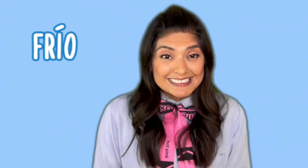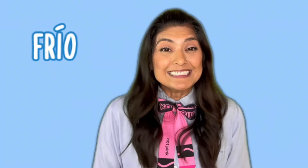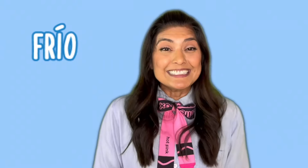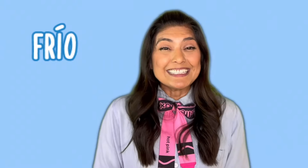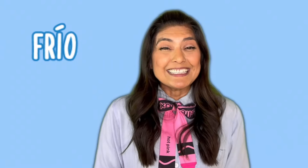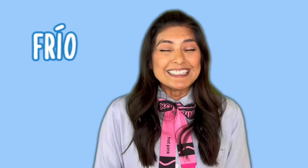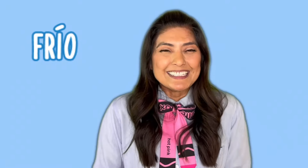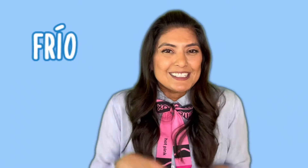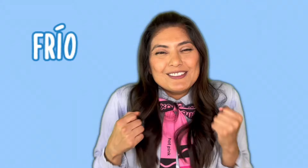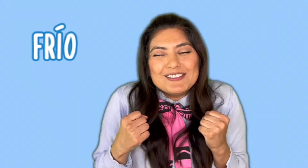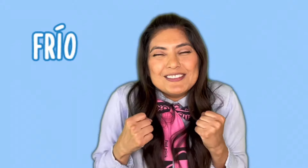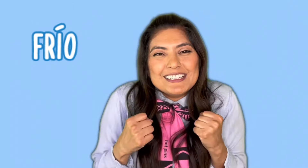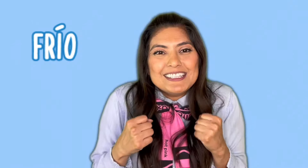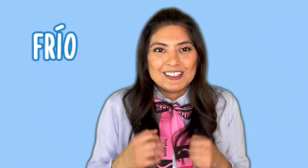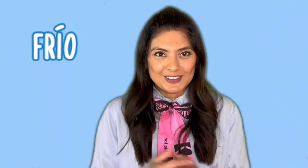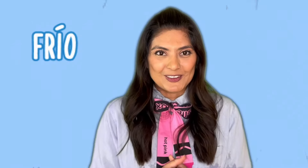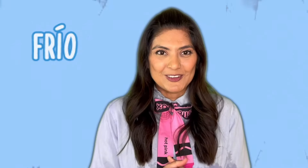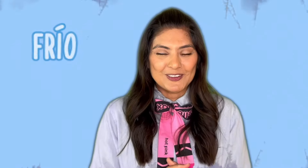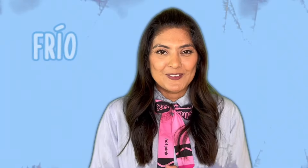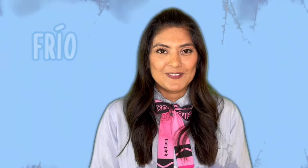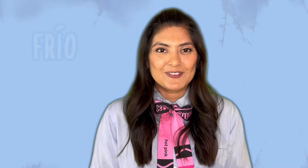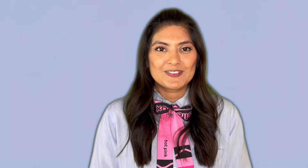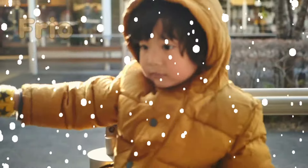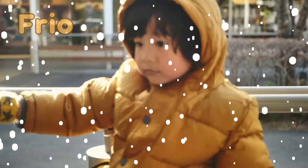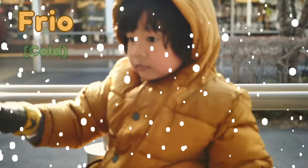Sí, frío.